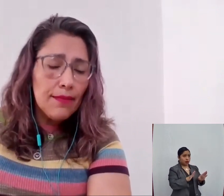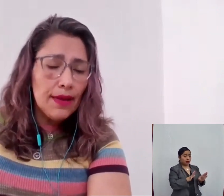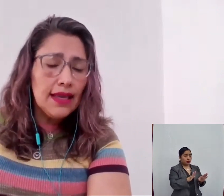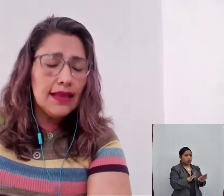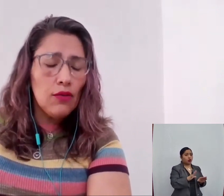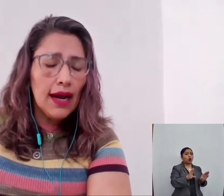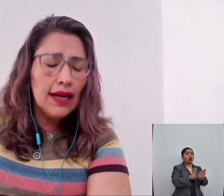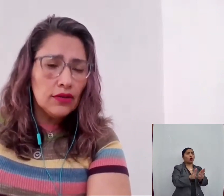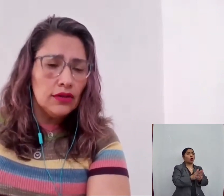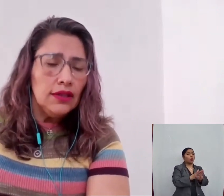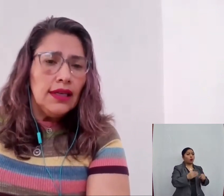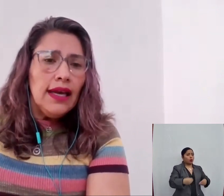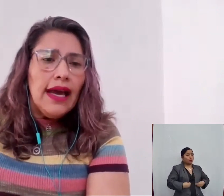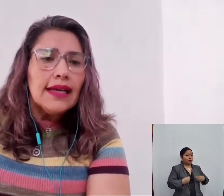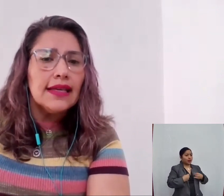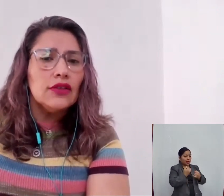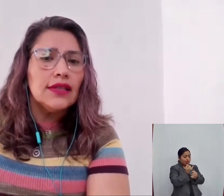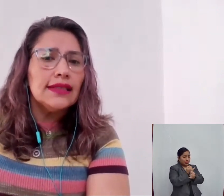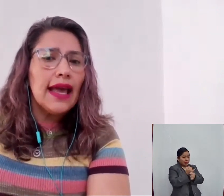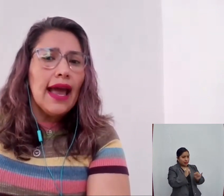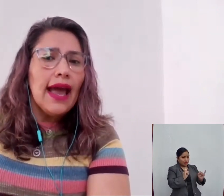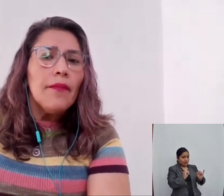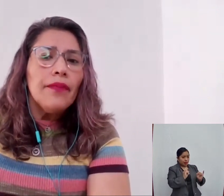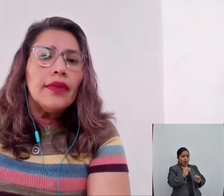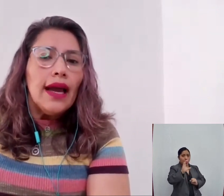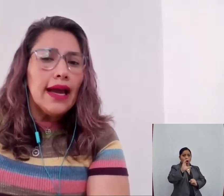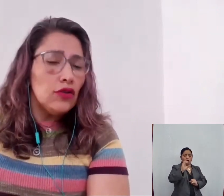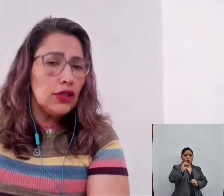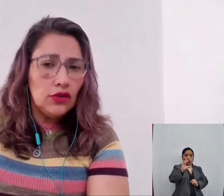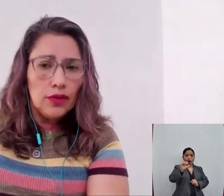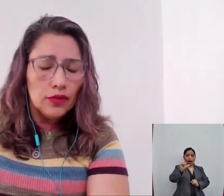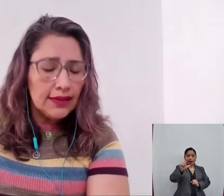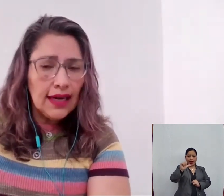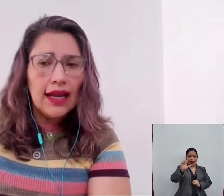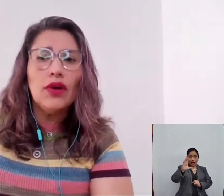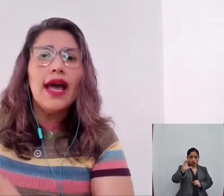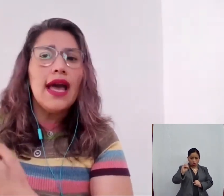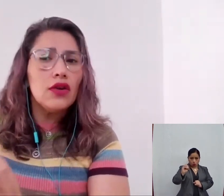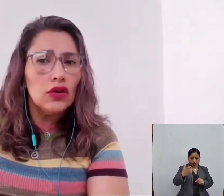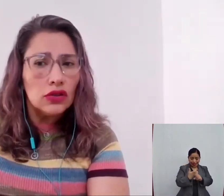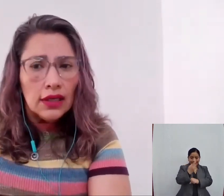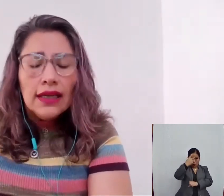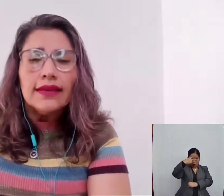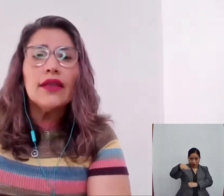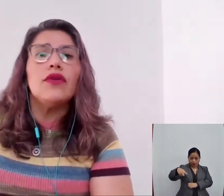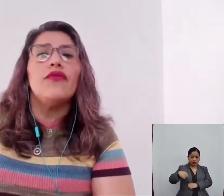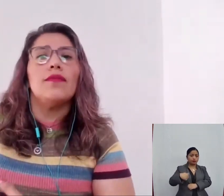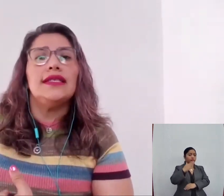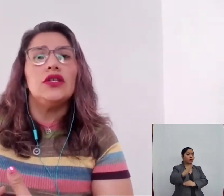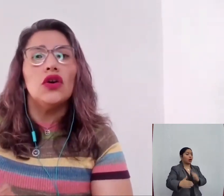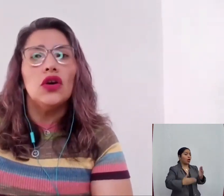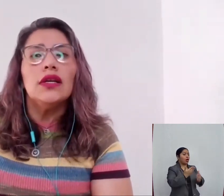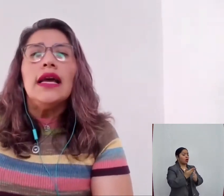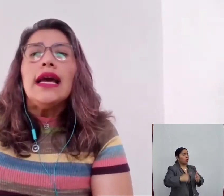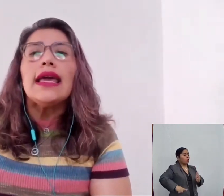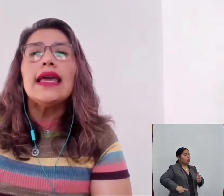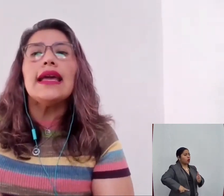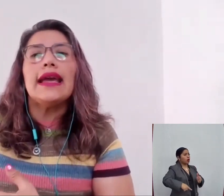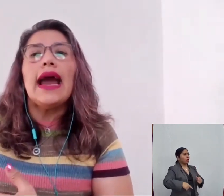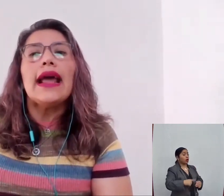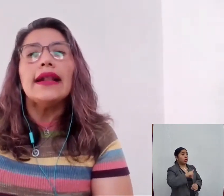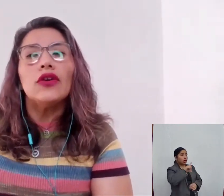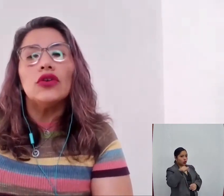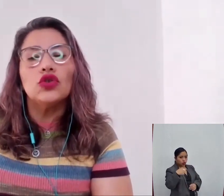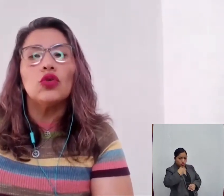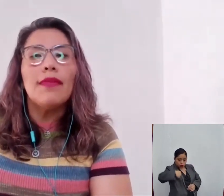Vida Independiente Coacalco. Es entonces que nos estuvimos acercando a ellos, dando información